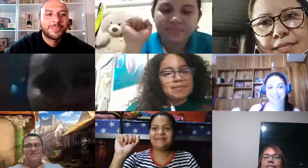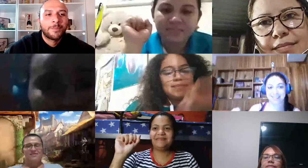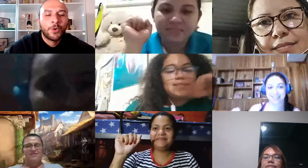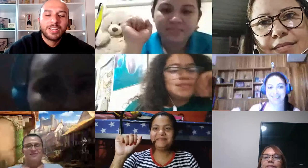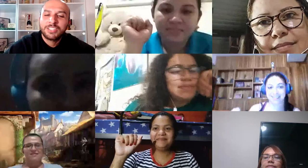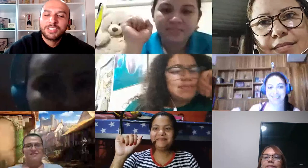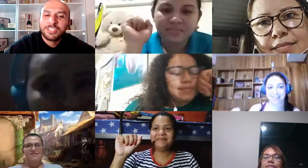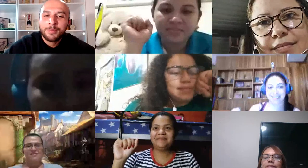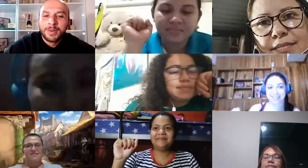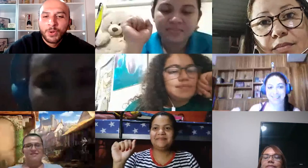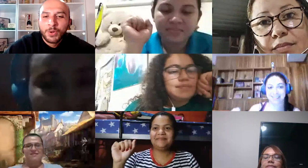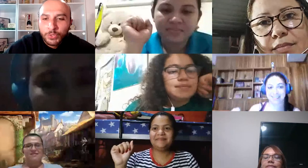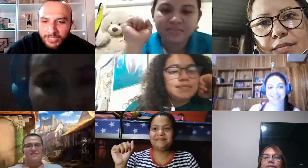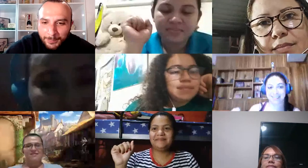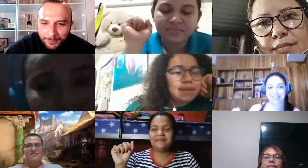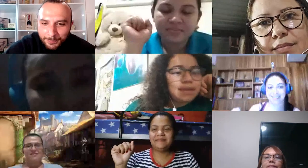Voy a hacer otra pregunta.